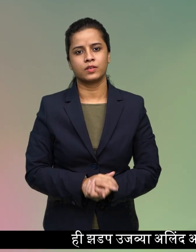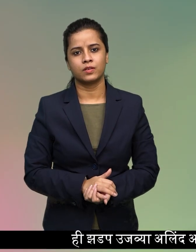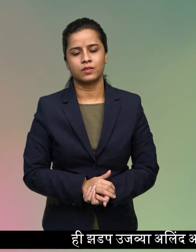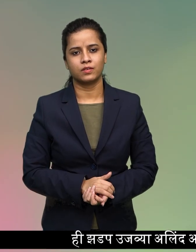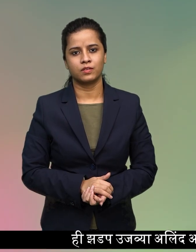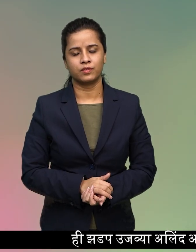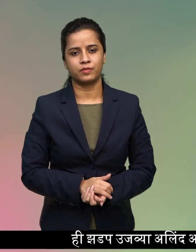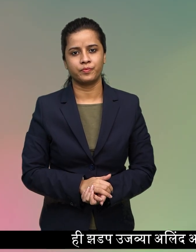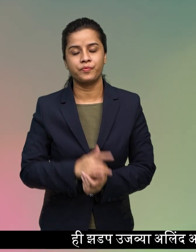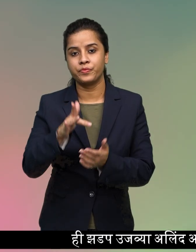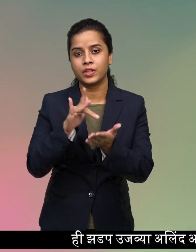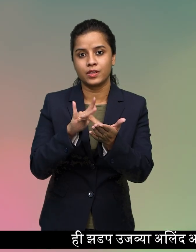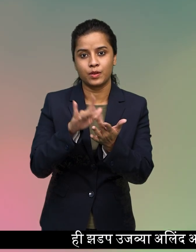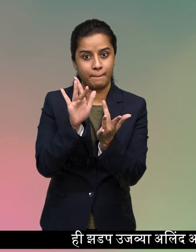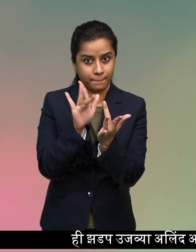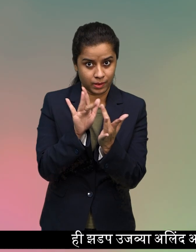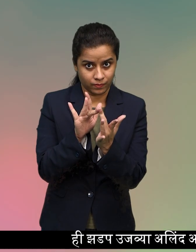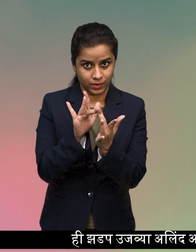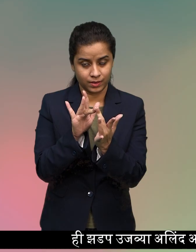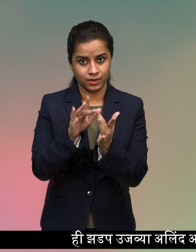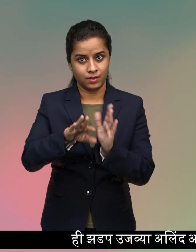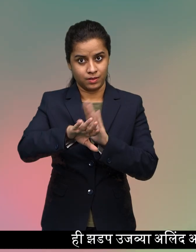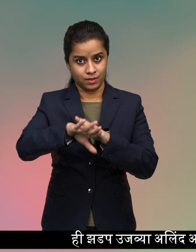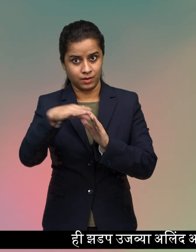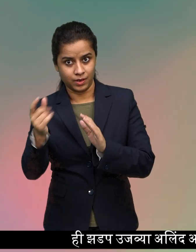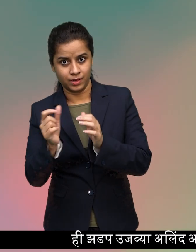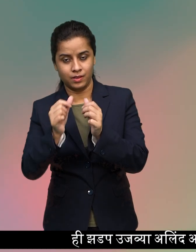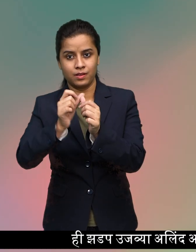ही झडप उजव्या आलिंद आणि उजव्या पिंडकोश यांच्यात स्थित असते.